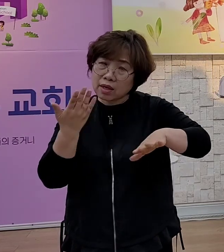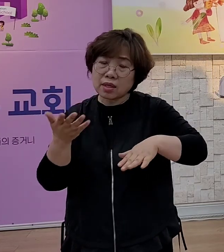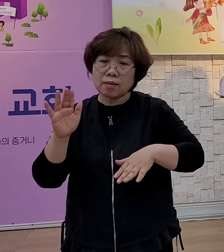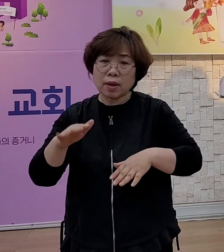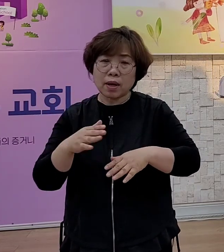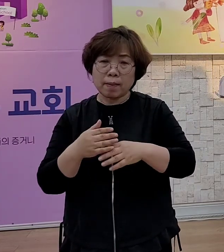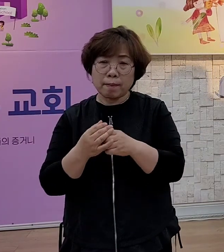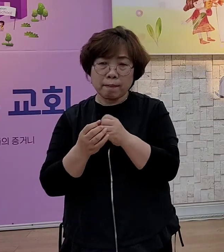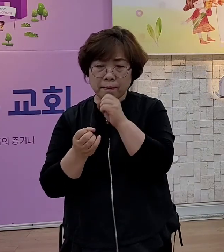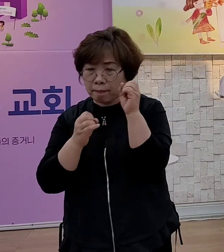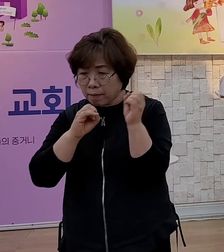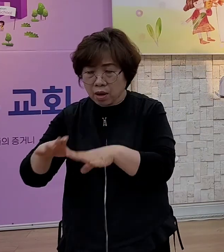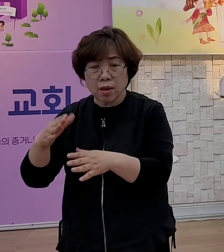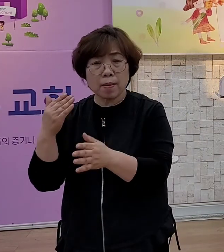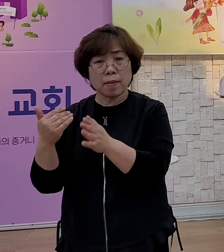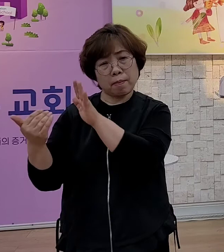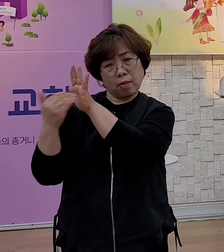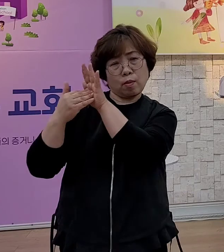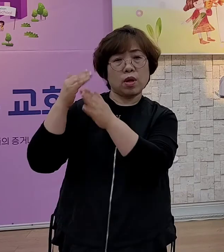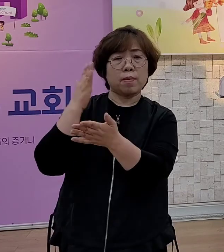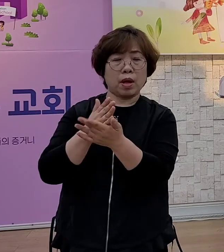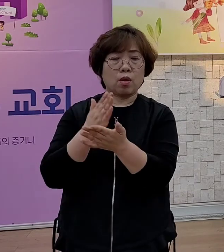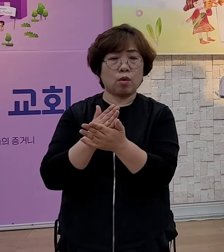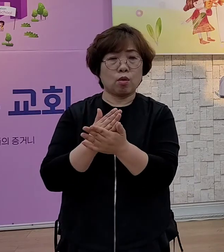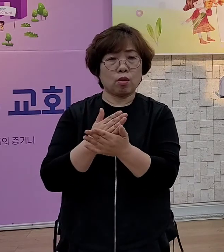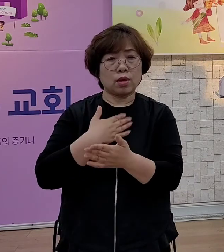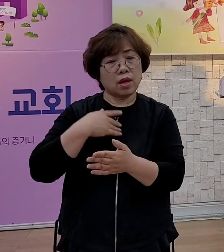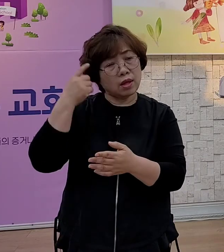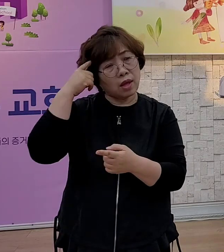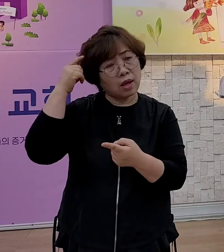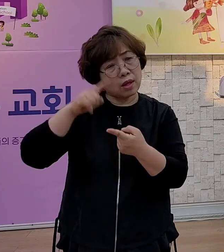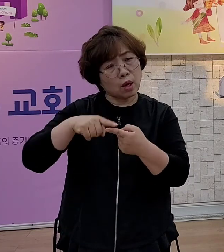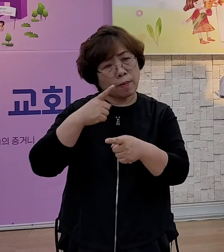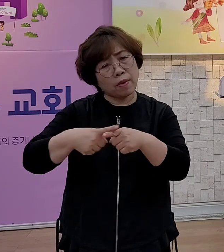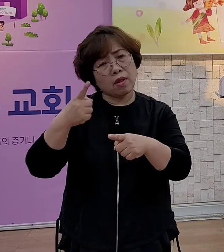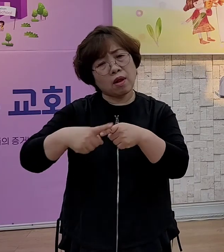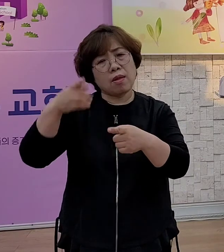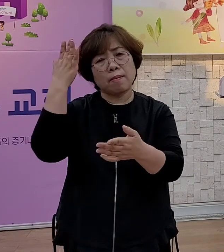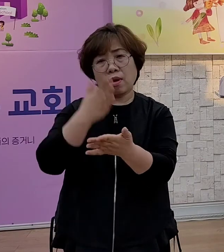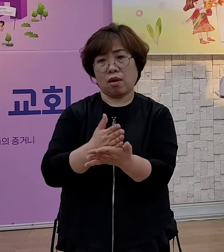배척하고 자기의 짧은 생각으로 함부로 판단해서는 안 됩니다.